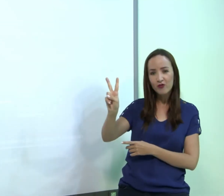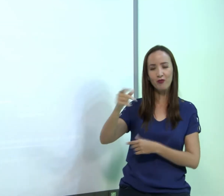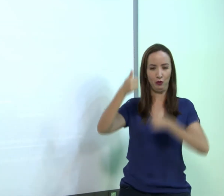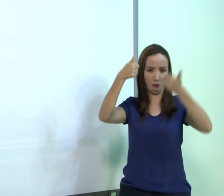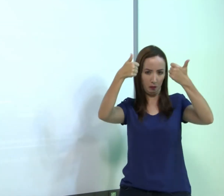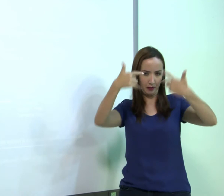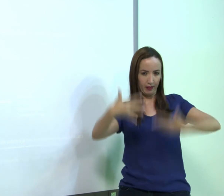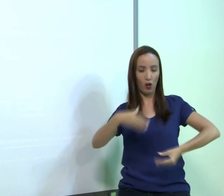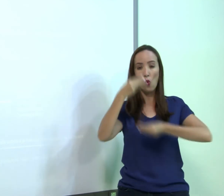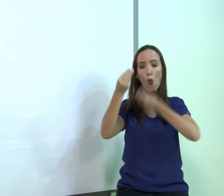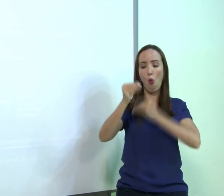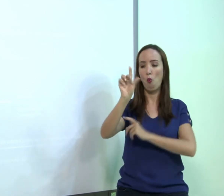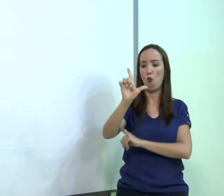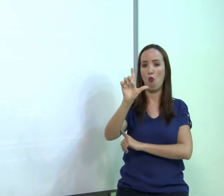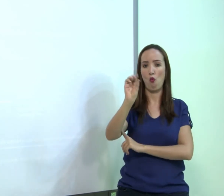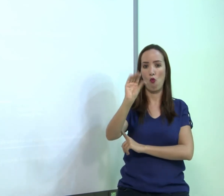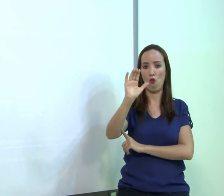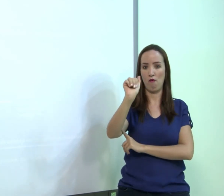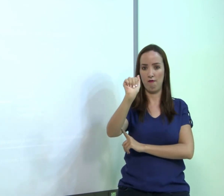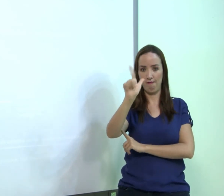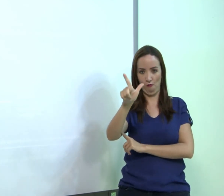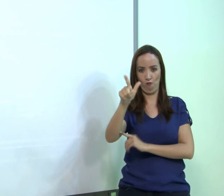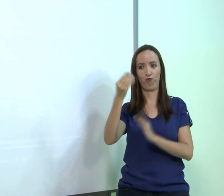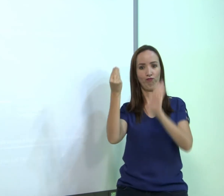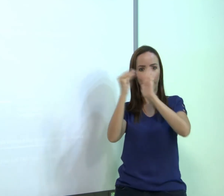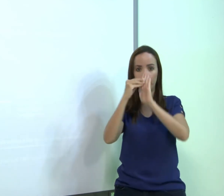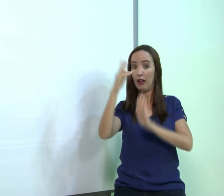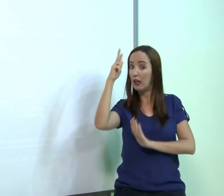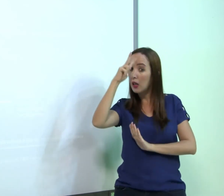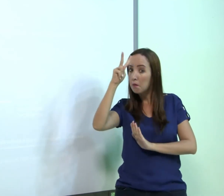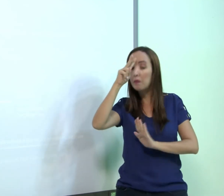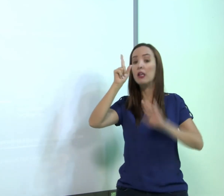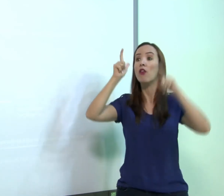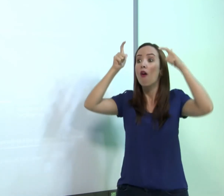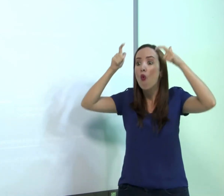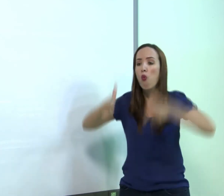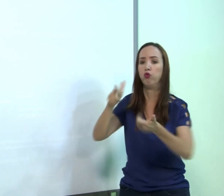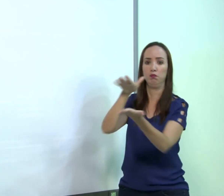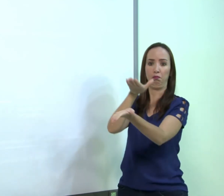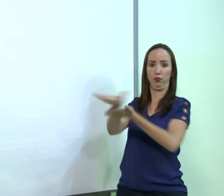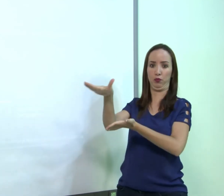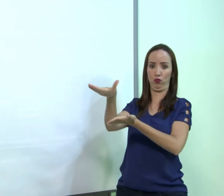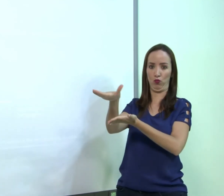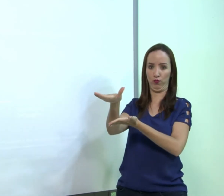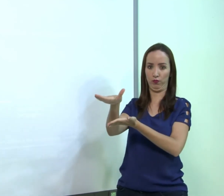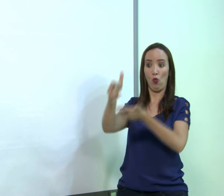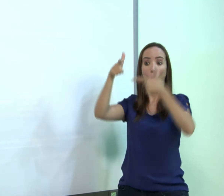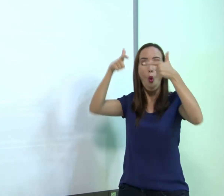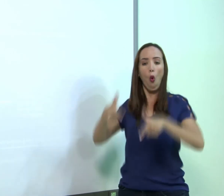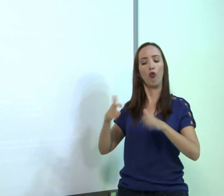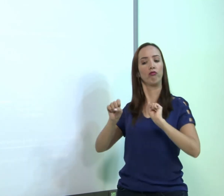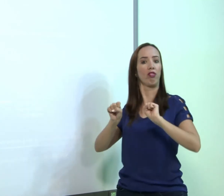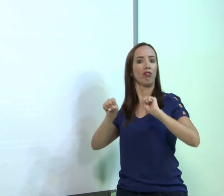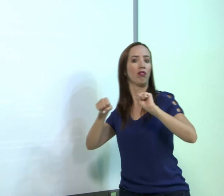Vocês viram que eu falei aqui a respeito do local onde foi publicado?